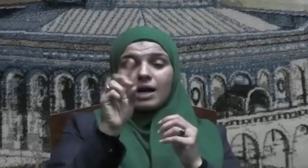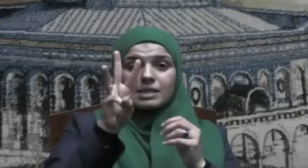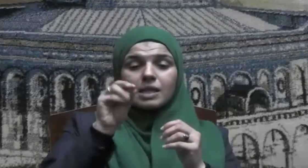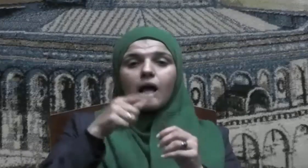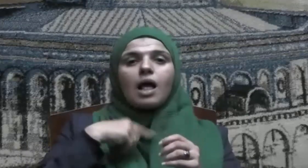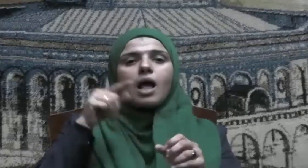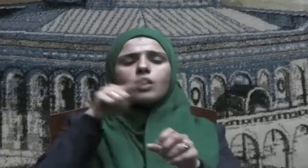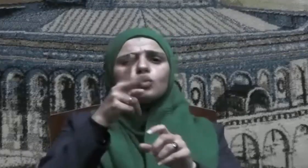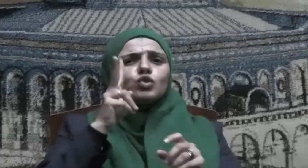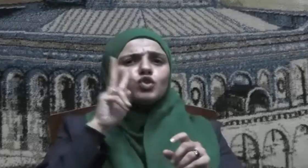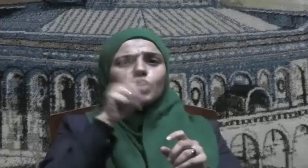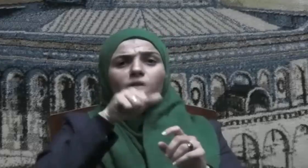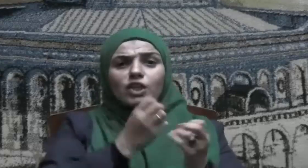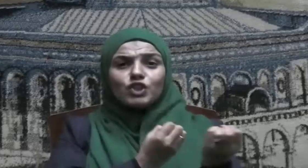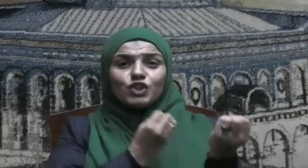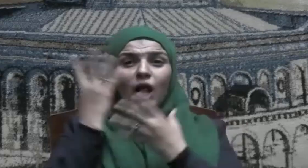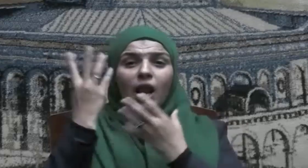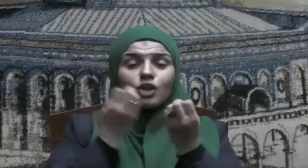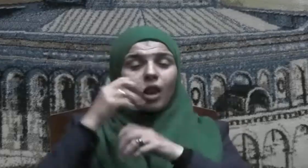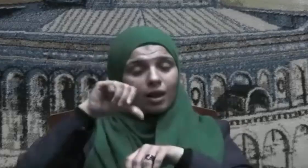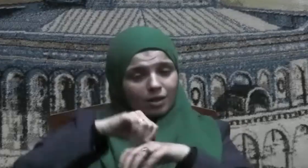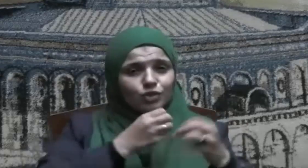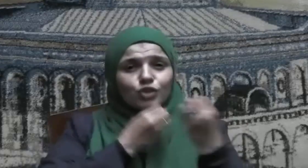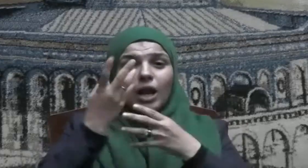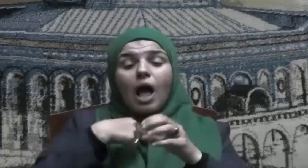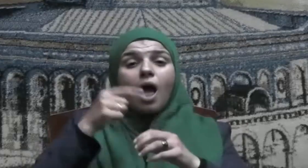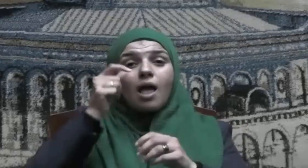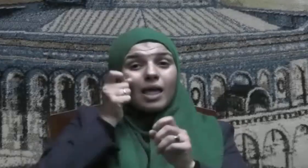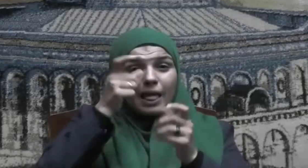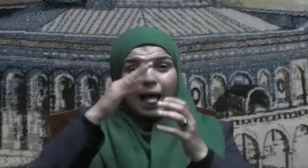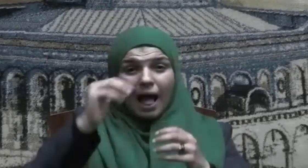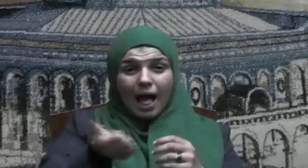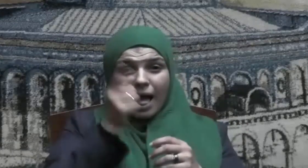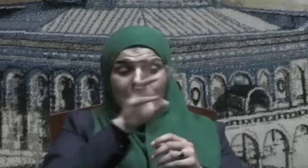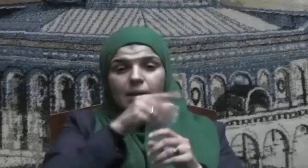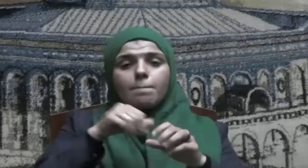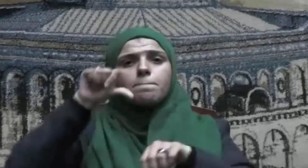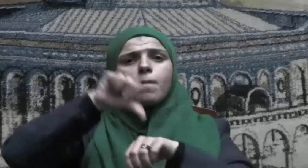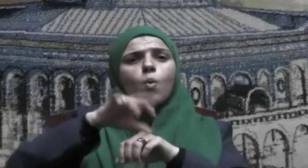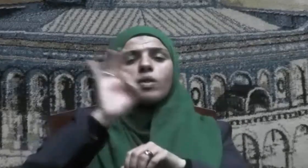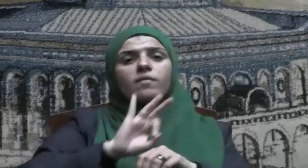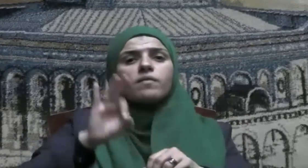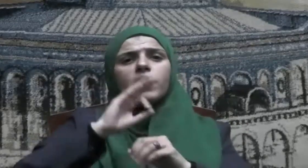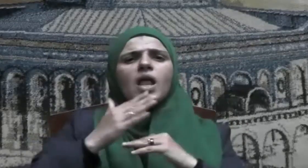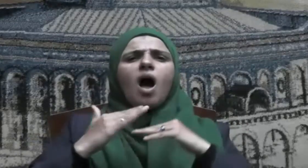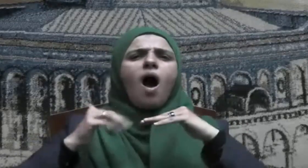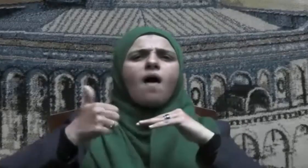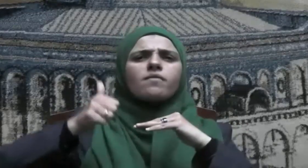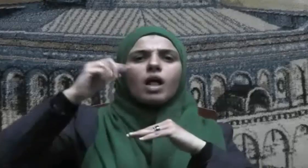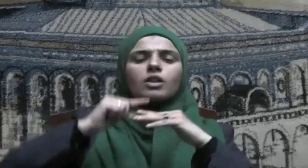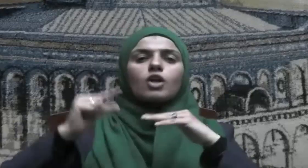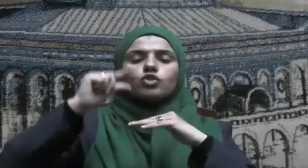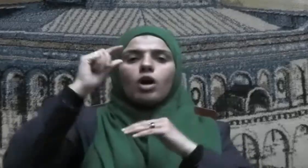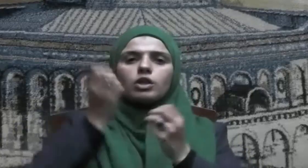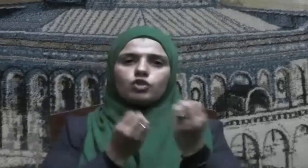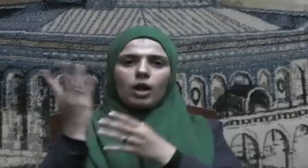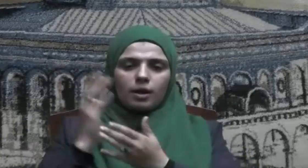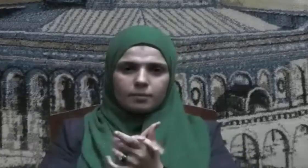جمال في الجنة وإن ذلك أصاب الفردوس النعن إن الشهيد